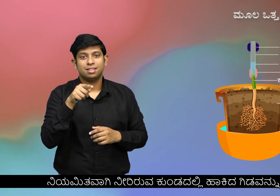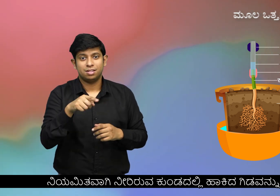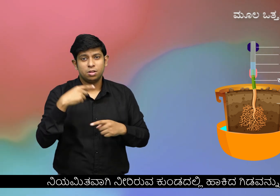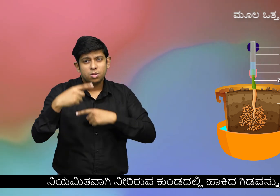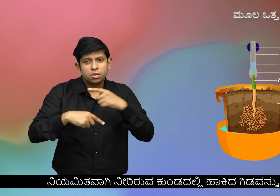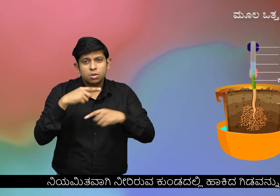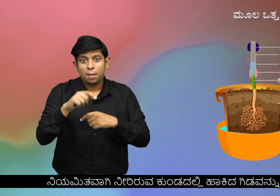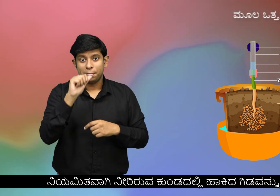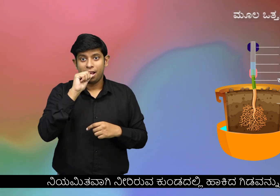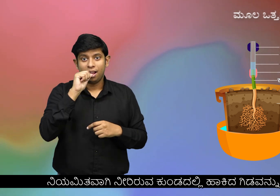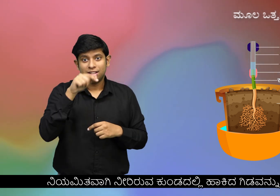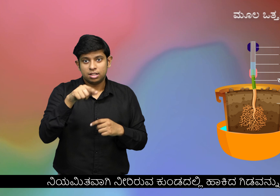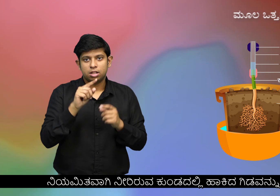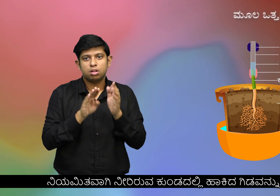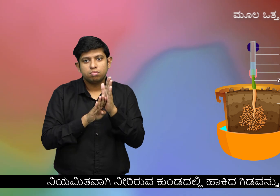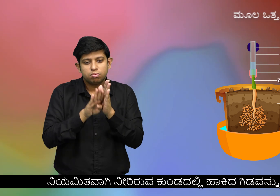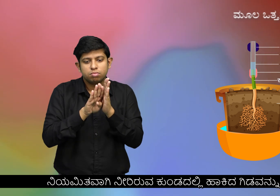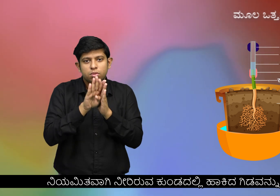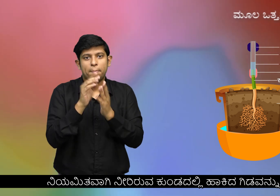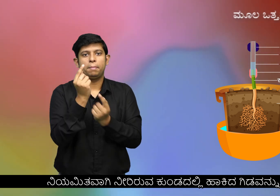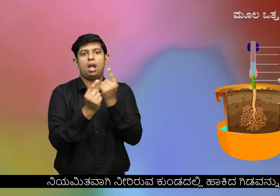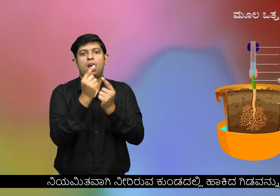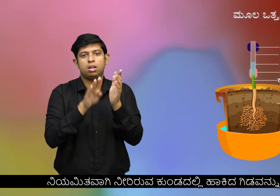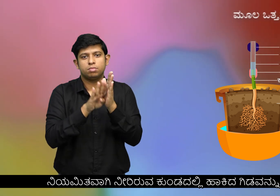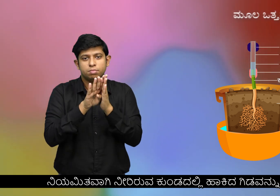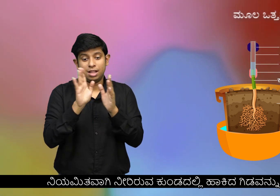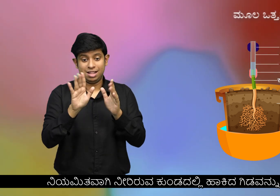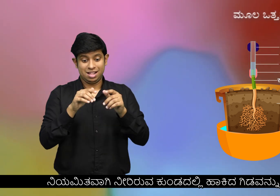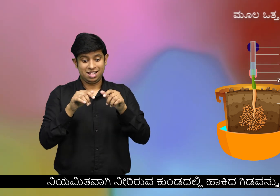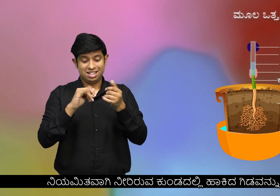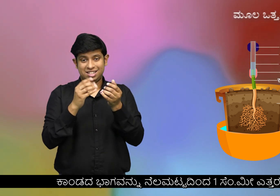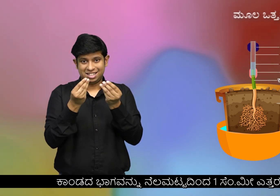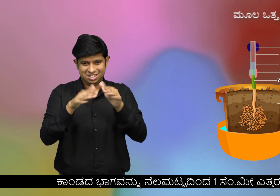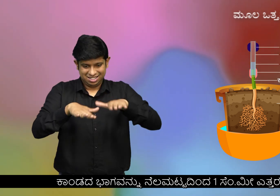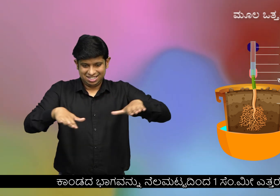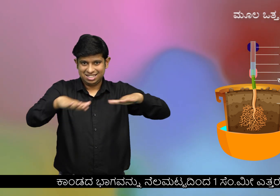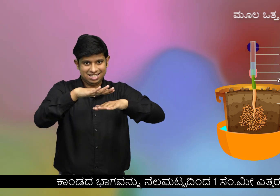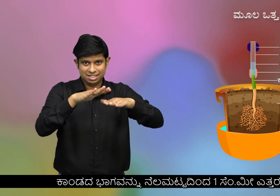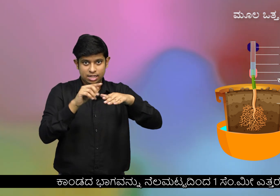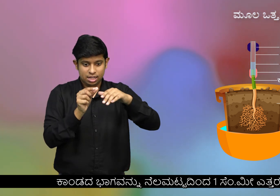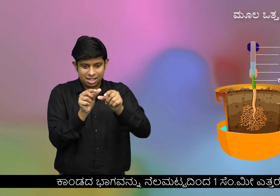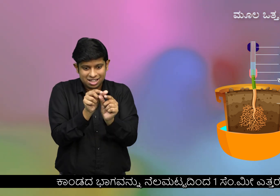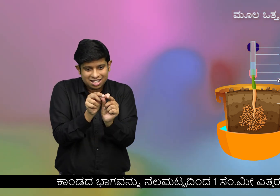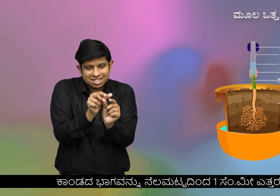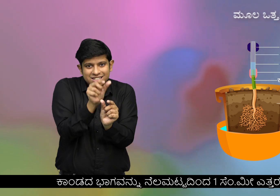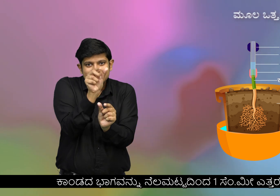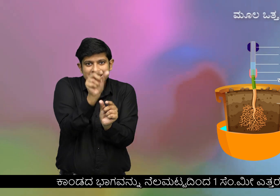ನಿಯಮಿತವಾಗಿ ನೀರಿರುವ ಕುಂಡದಲ್ಲಿ ಹಾಕಿದ ಗಿಡವನ್ನು ತೆಗೆದುಕೊಂಡು ಕಾಂಡದ ಭಾಗವನ್ನು ನೆಲಮಟ್ಟದಿಂದ